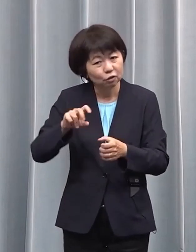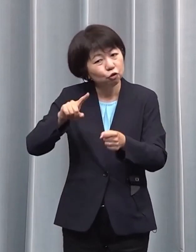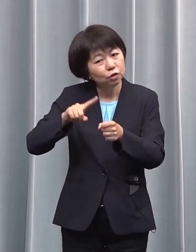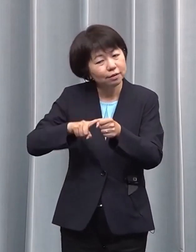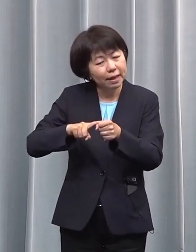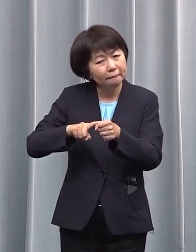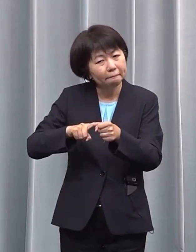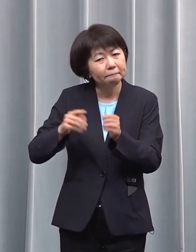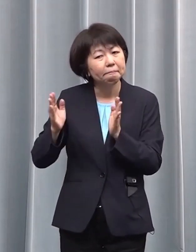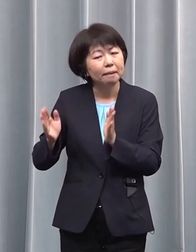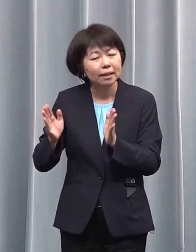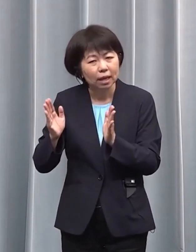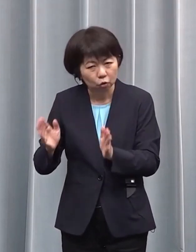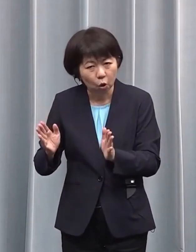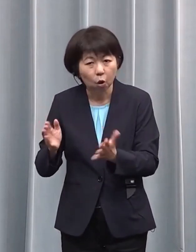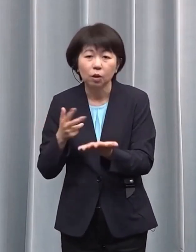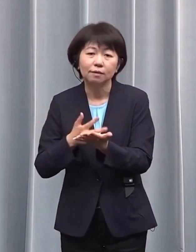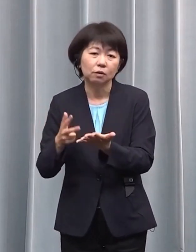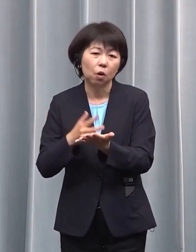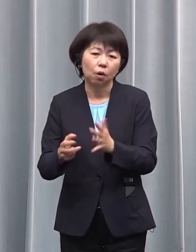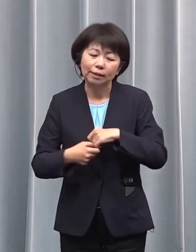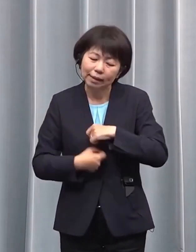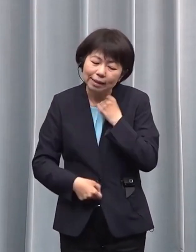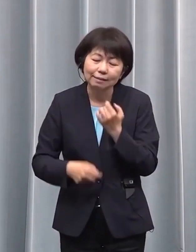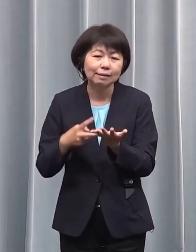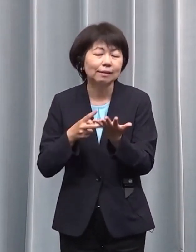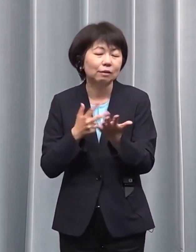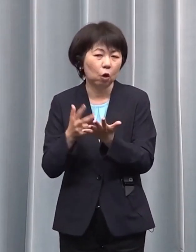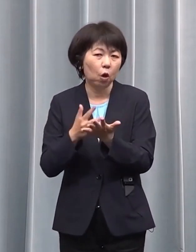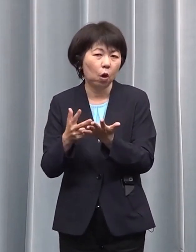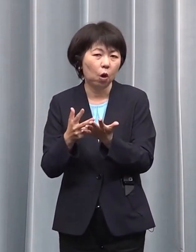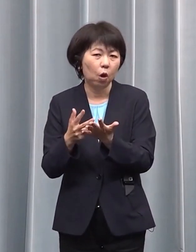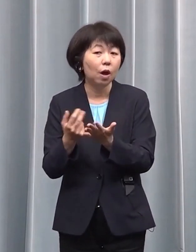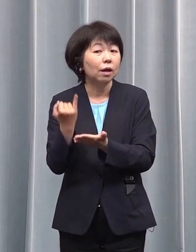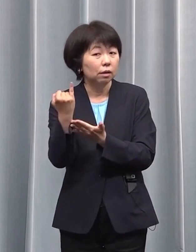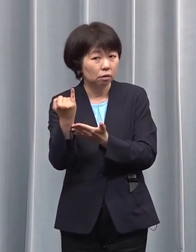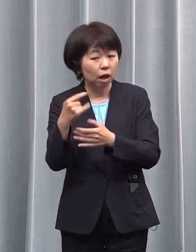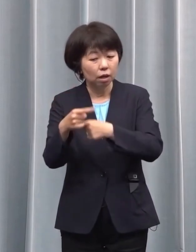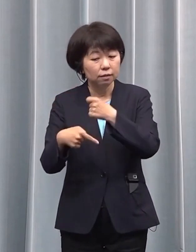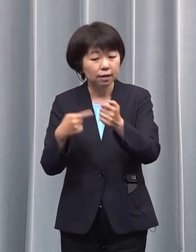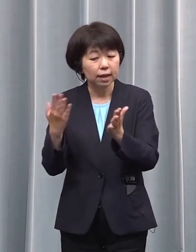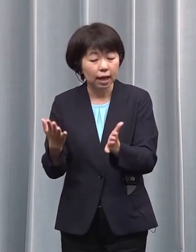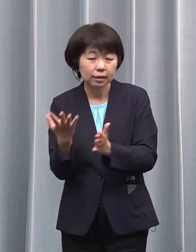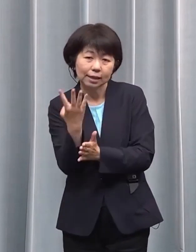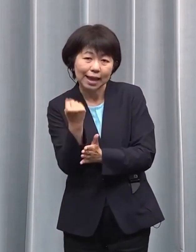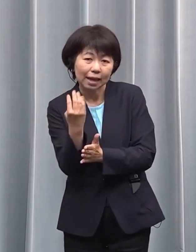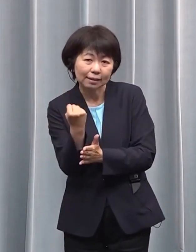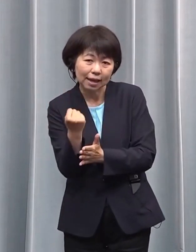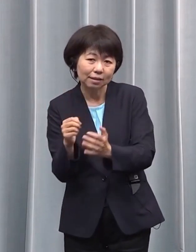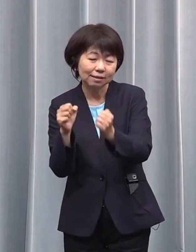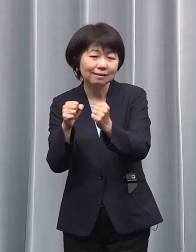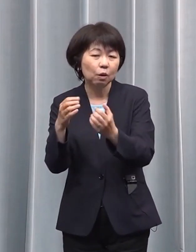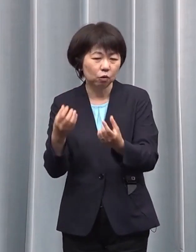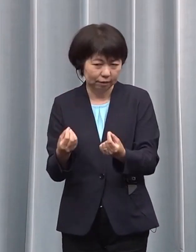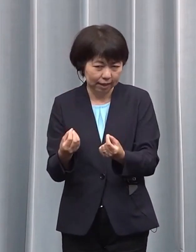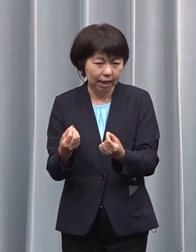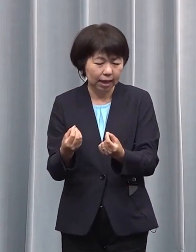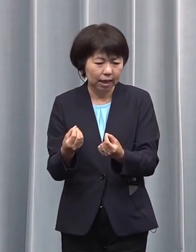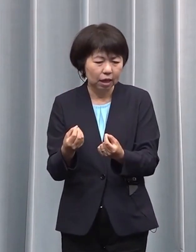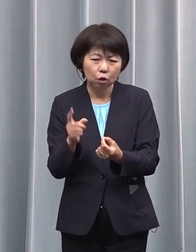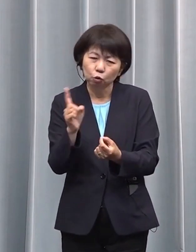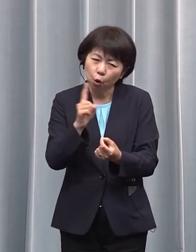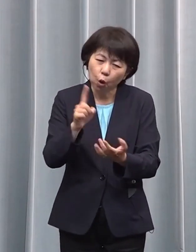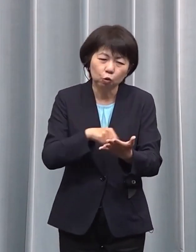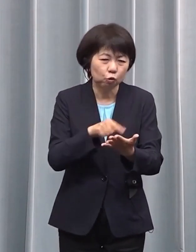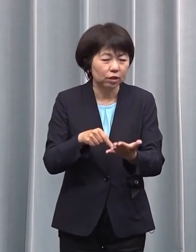料、柳瀬さんがどれだけ年間質疑をして対面をして、一方で臨時班でどのような処理をしてきたか、ここをし